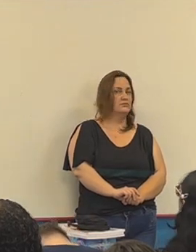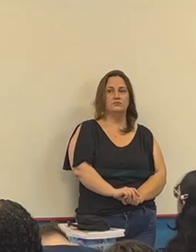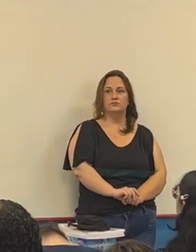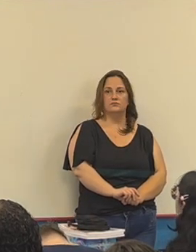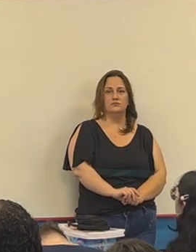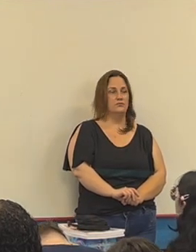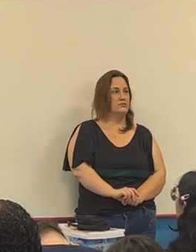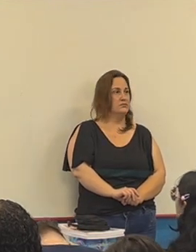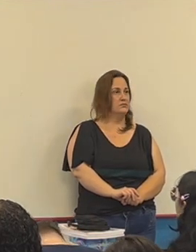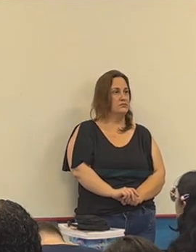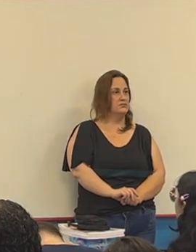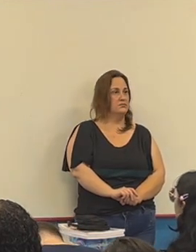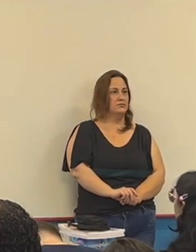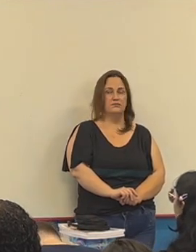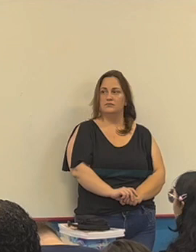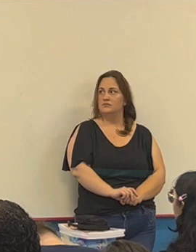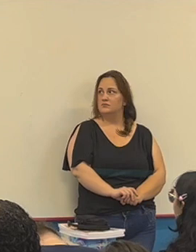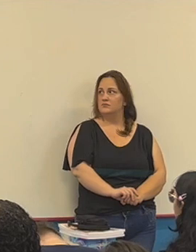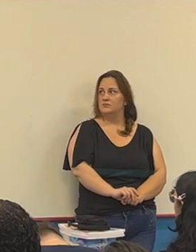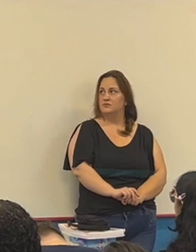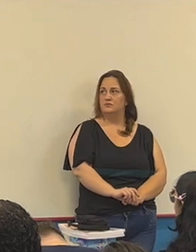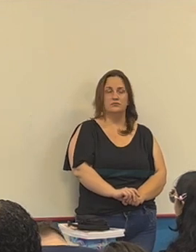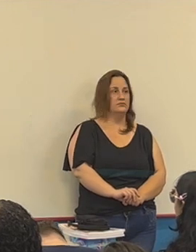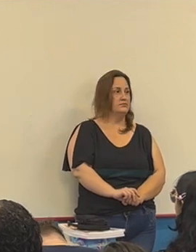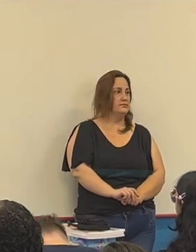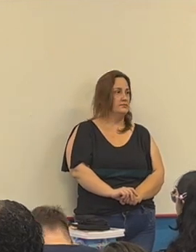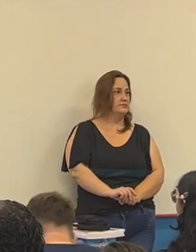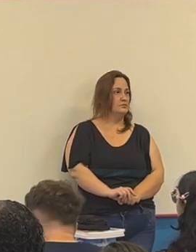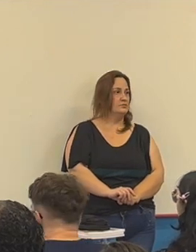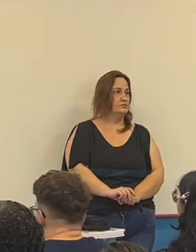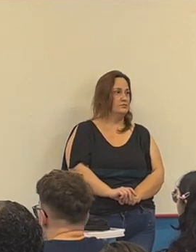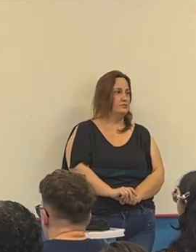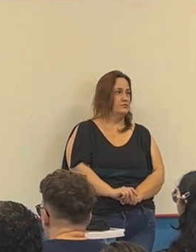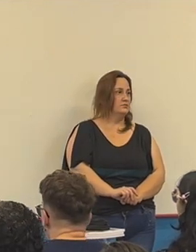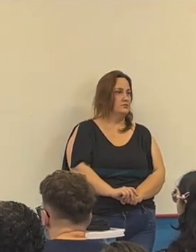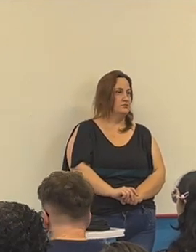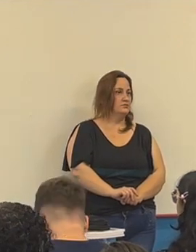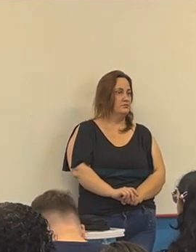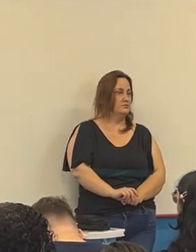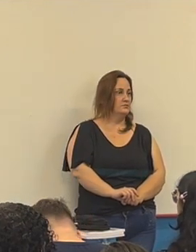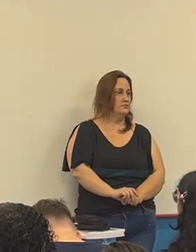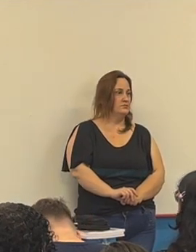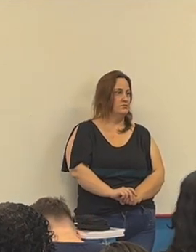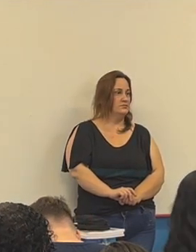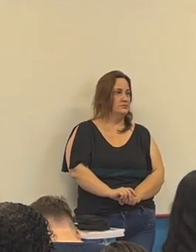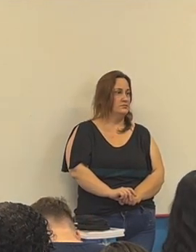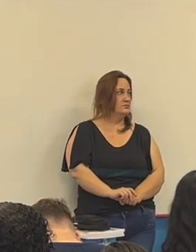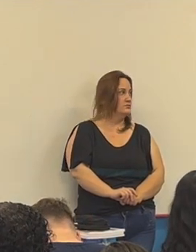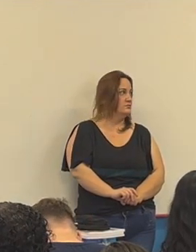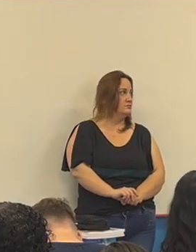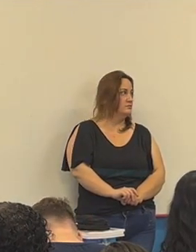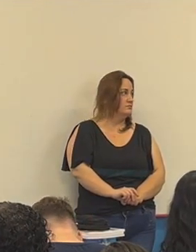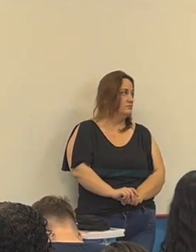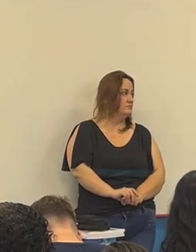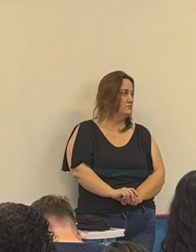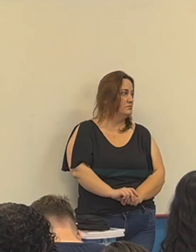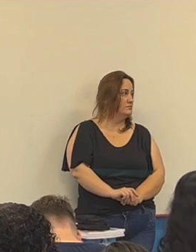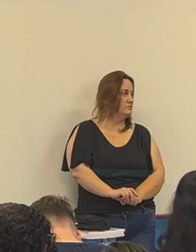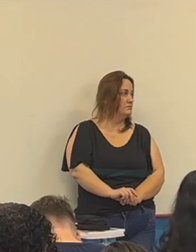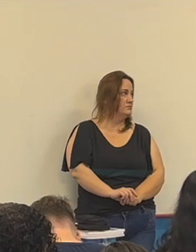Ah, tá. Gente, desculpa, acho que realmente, na hora que eu estava falando aqui, eu nem virei para lá, assim, então, agora eu tô. Desculpa.